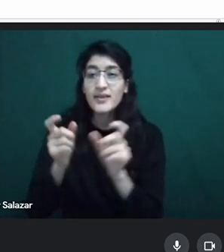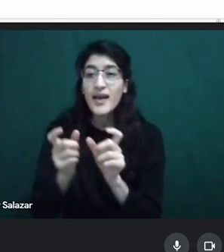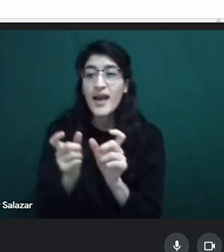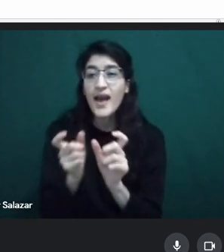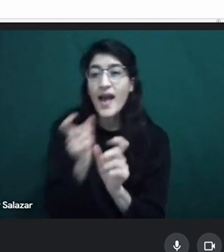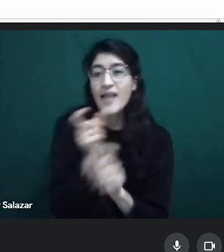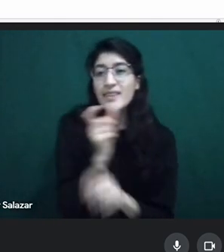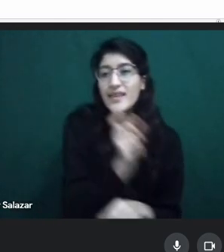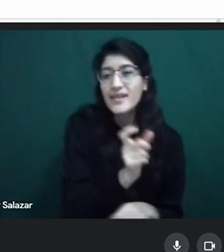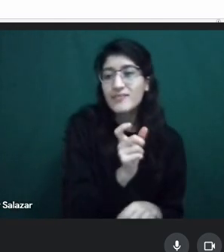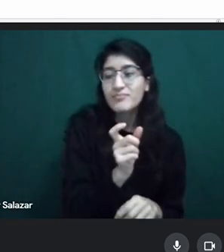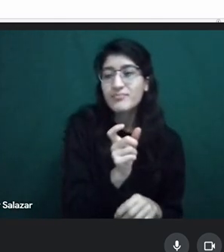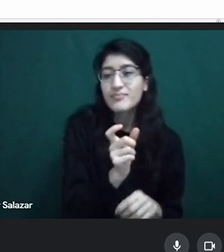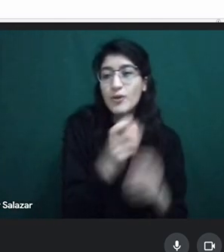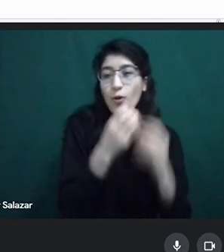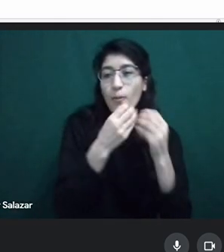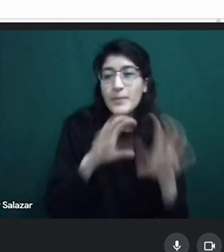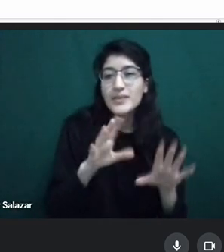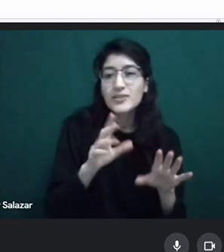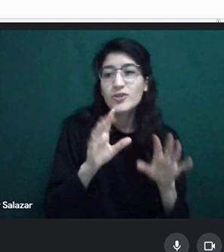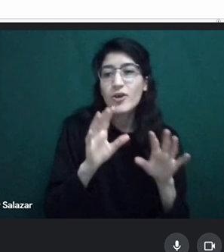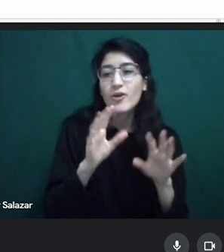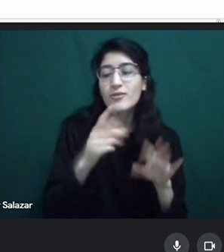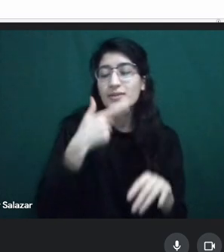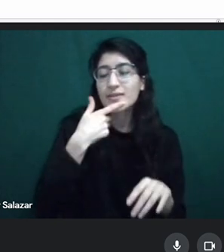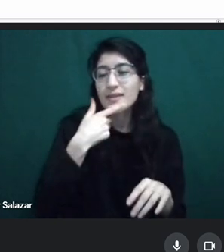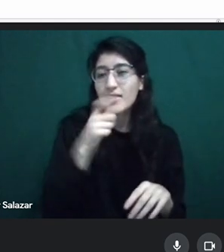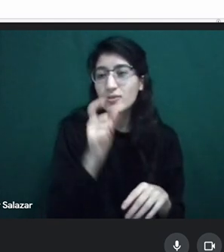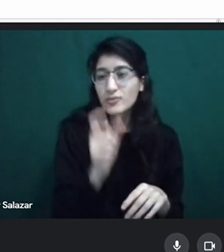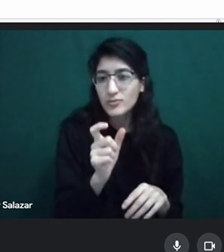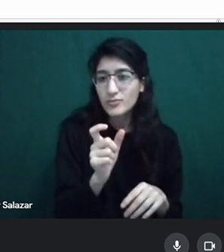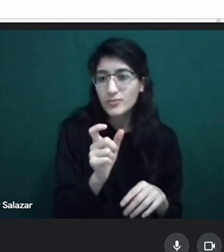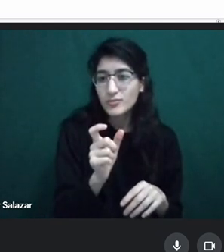¿sí? Entonces, países en desarrollo,